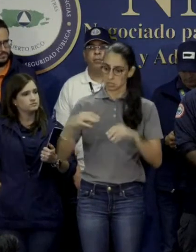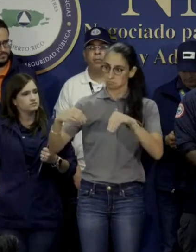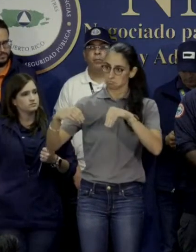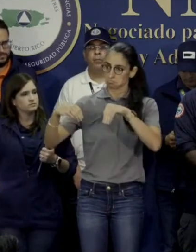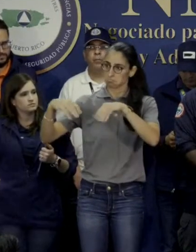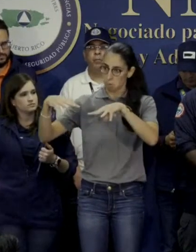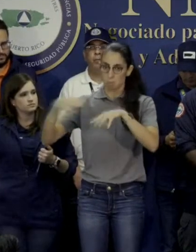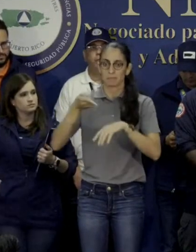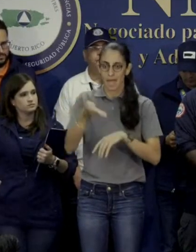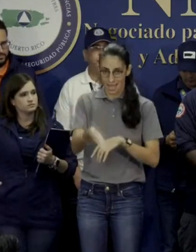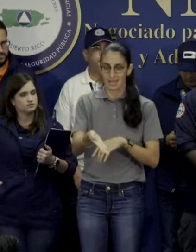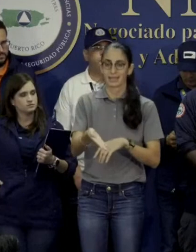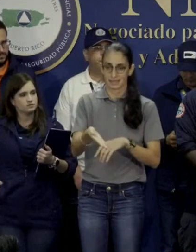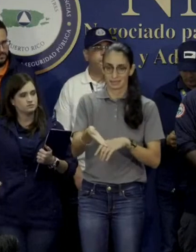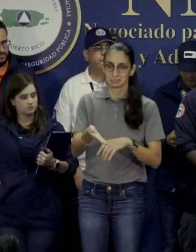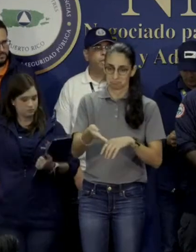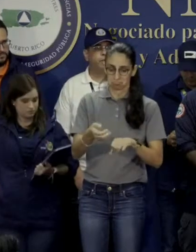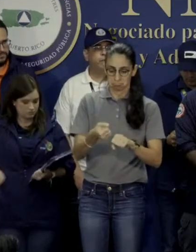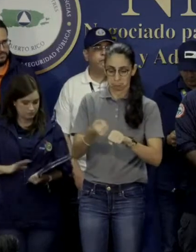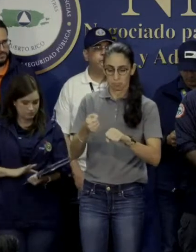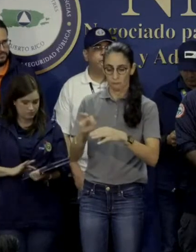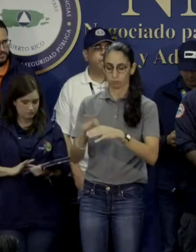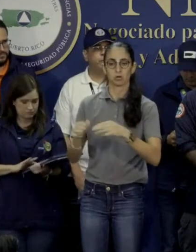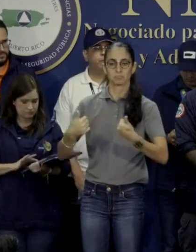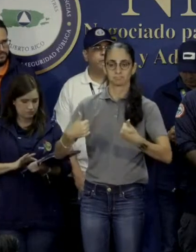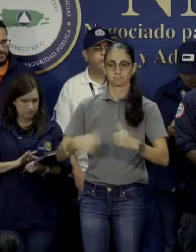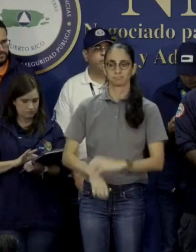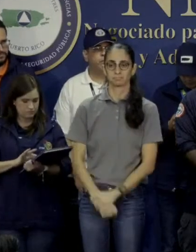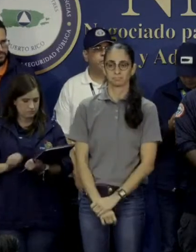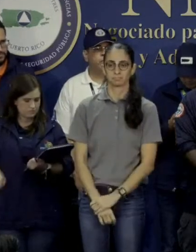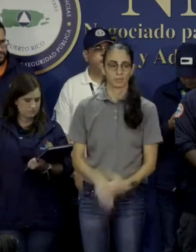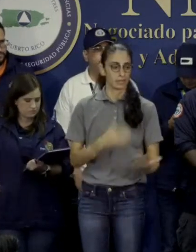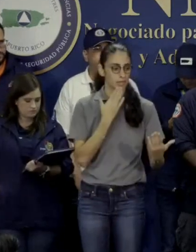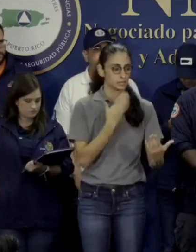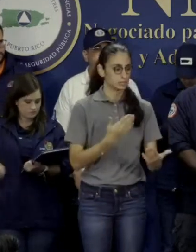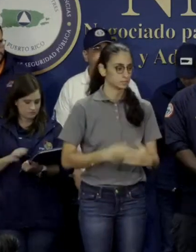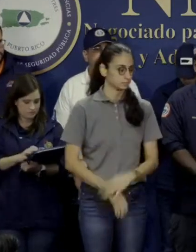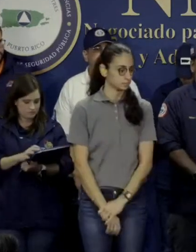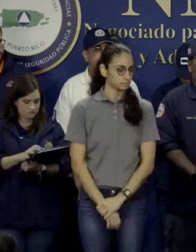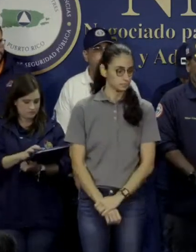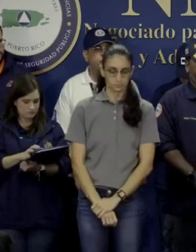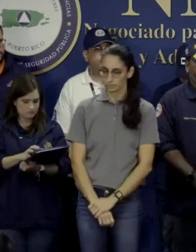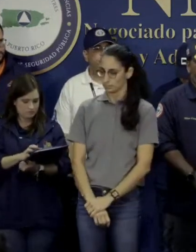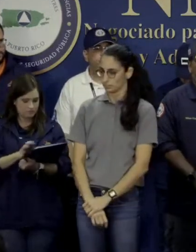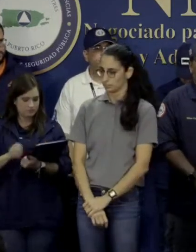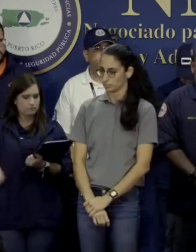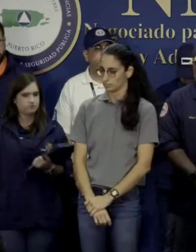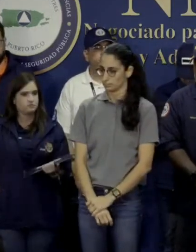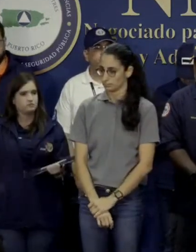la estación y hemos bombeado y vaciado el poceto. Gracias.